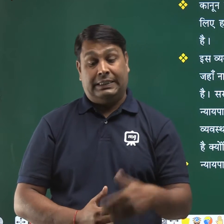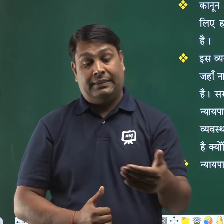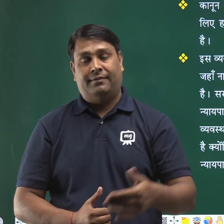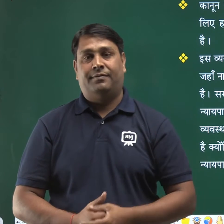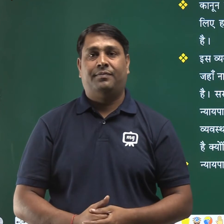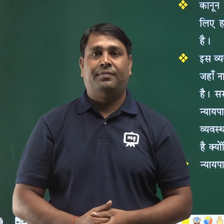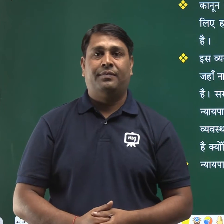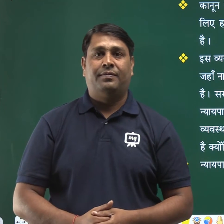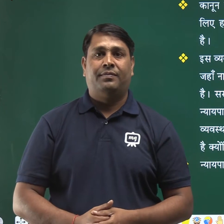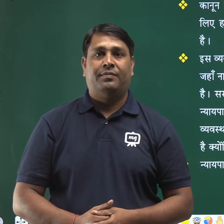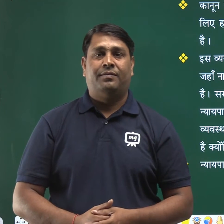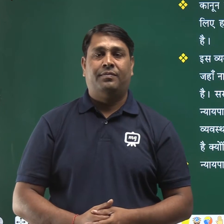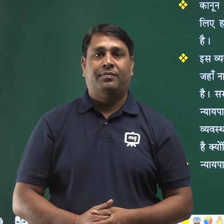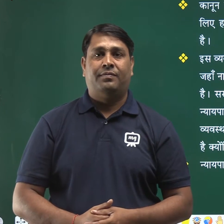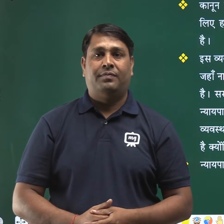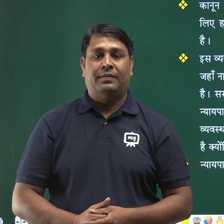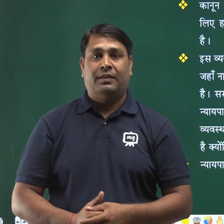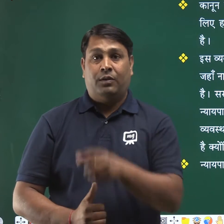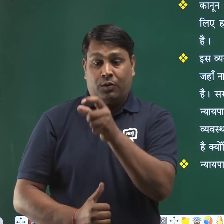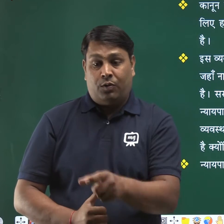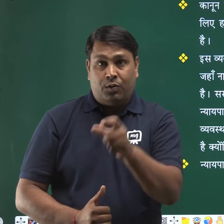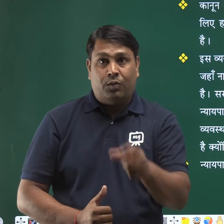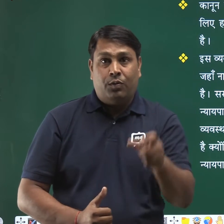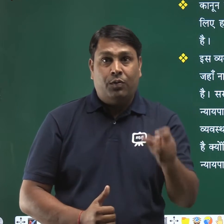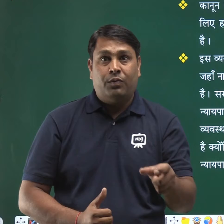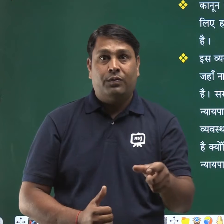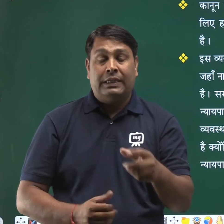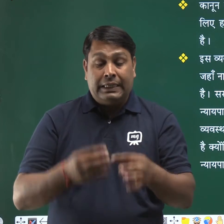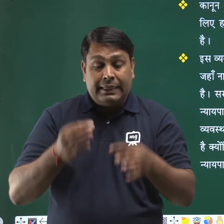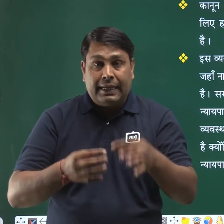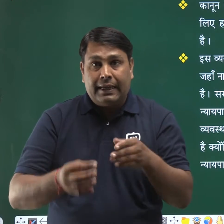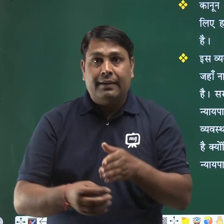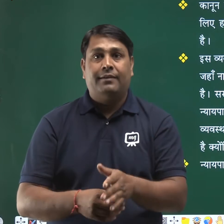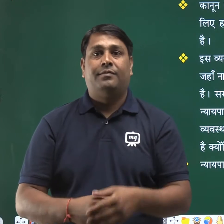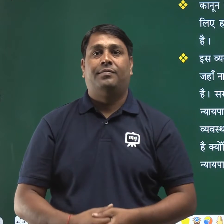जहां नागरिक न्याय के लिए